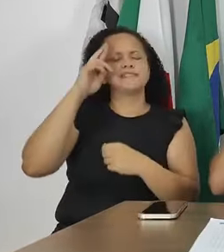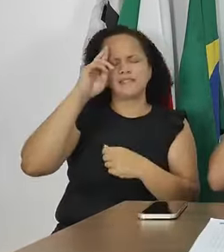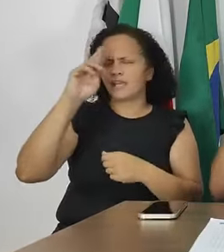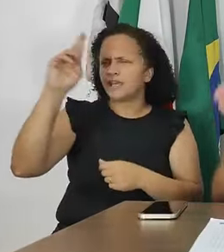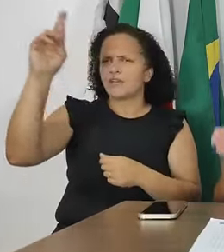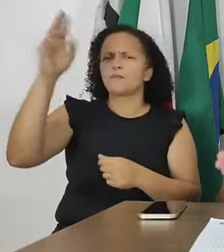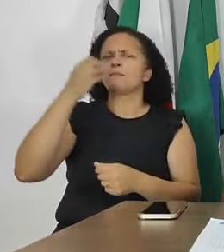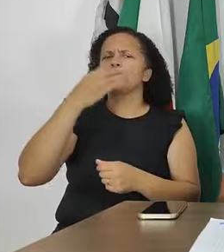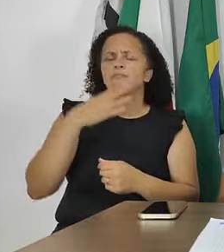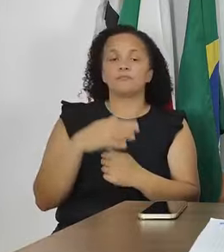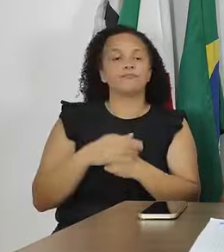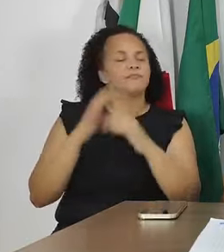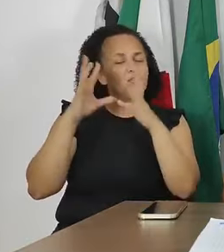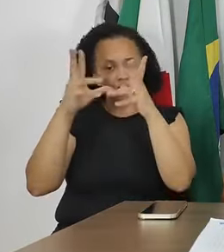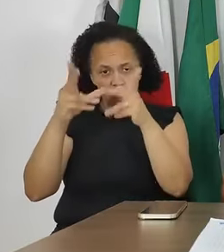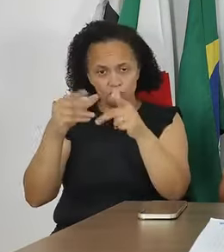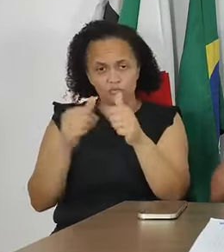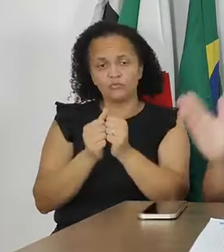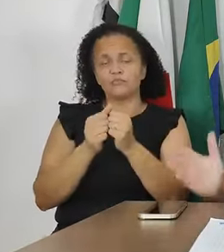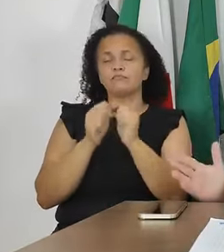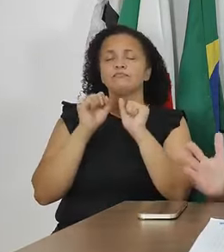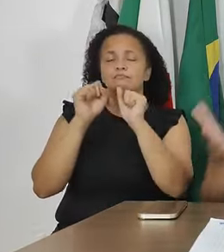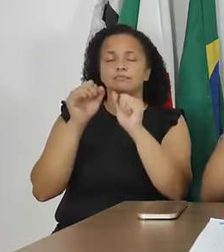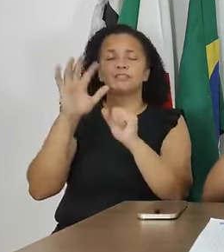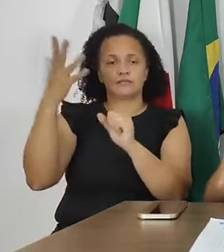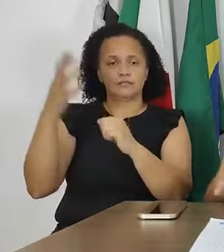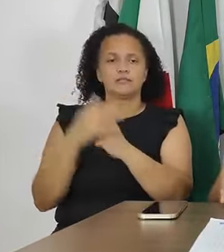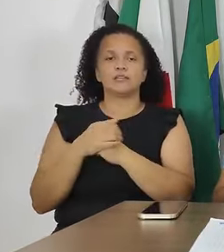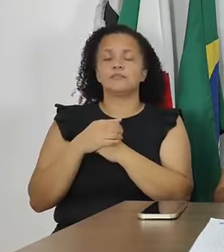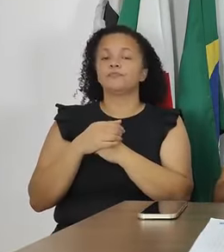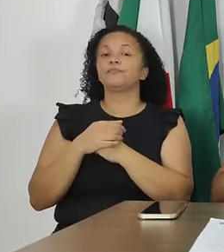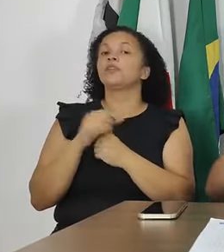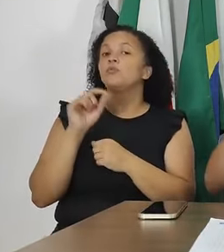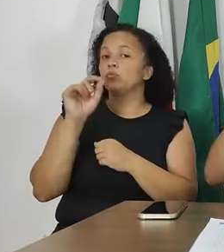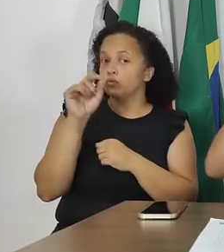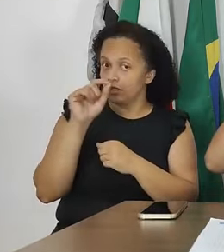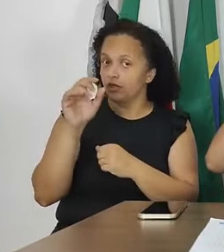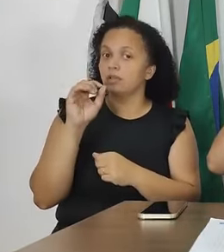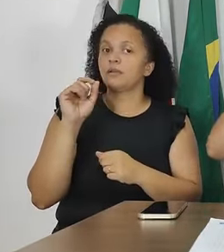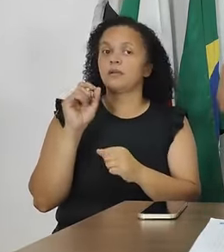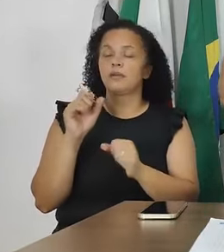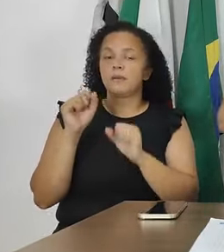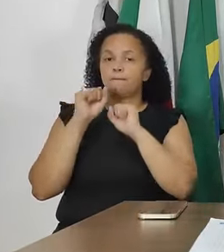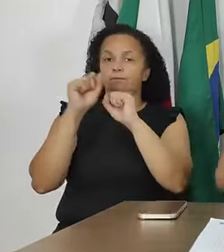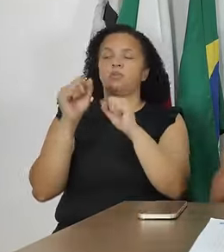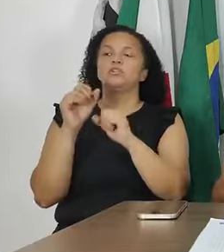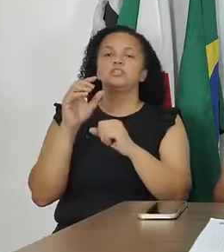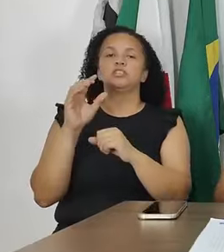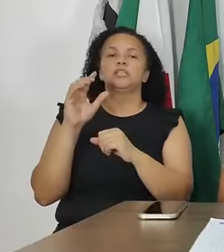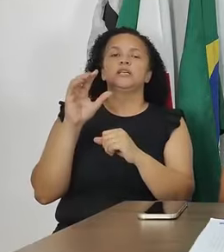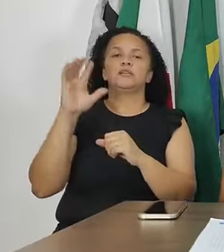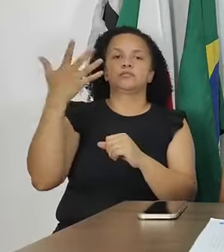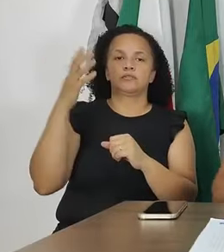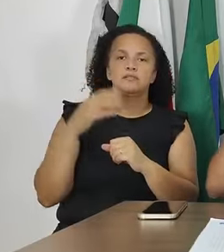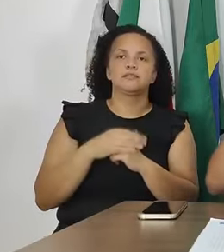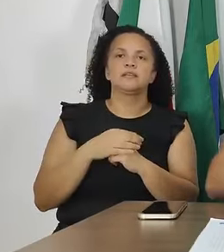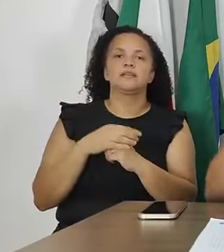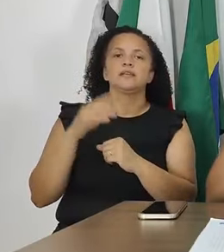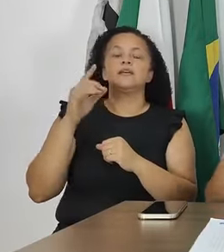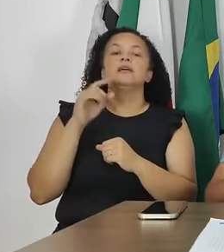propósitos podem ser impedidos. A única coisa que pode impedir Um plano de Deus sobre a minha e a tua vida é